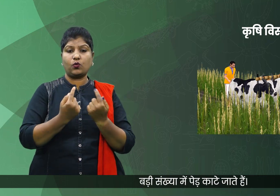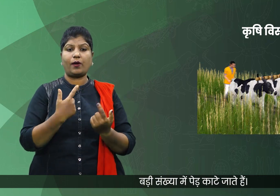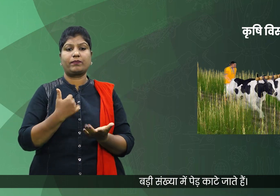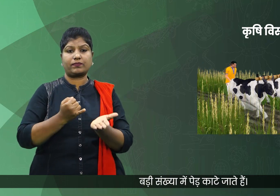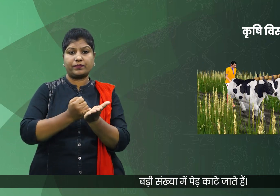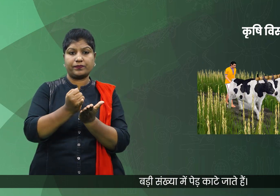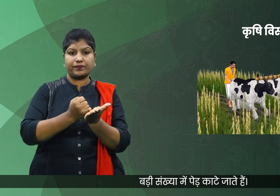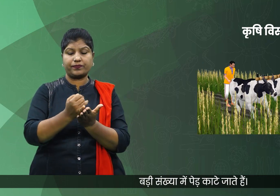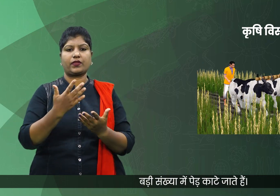काटे जाते है।